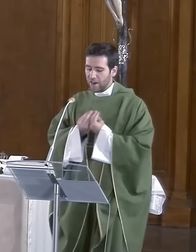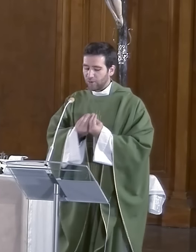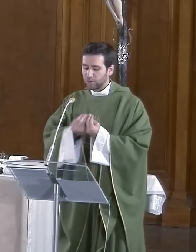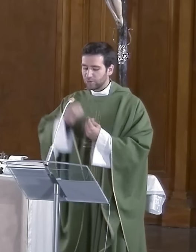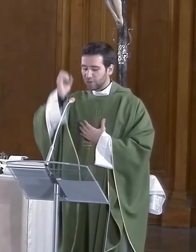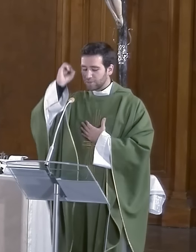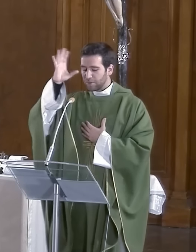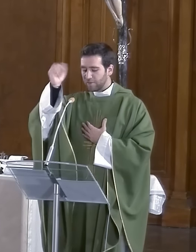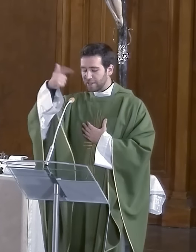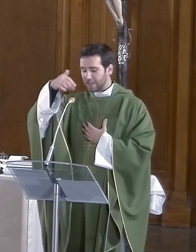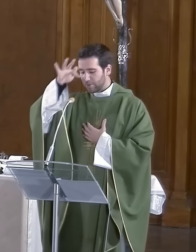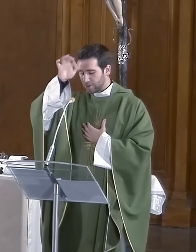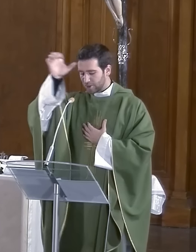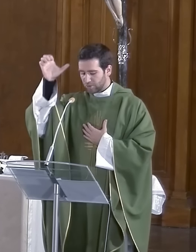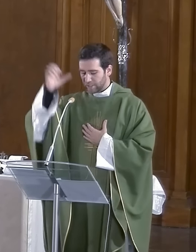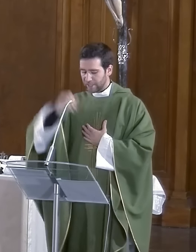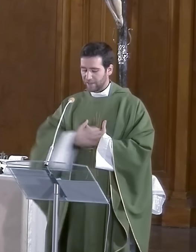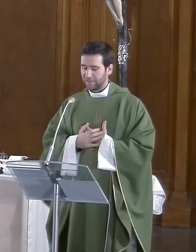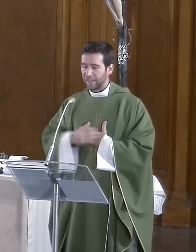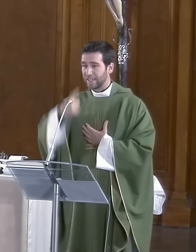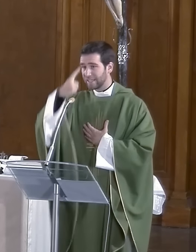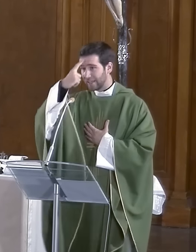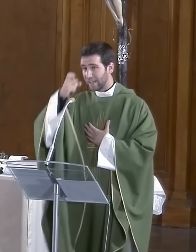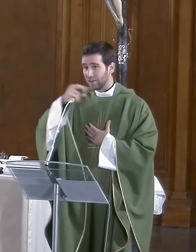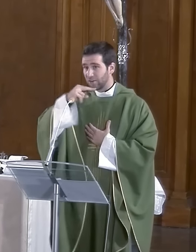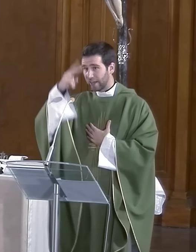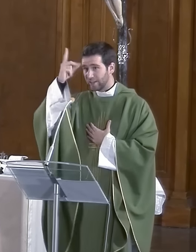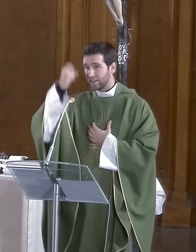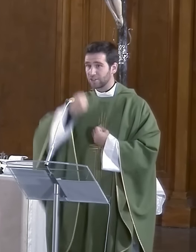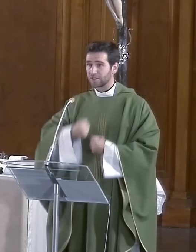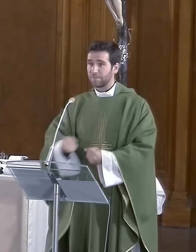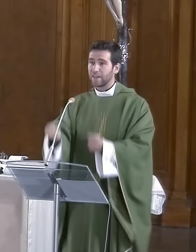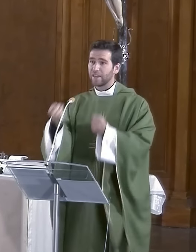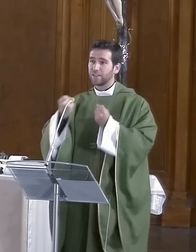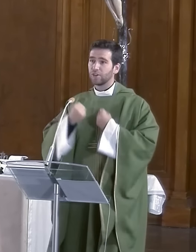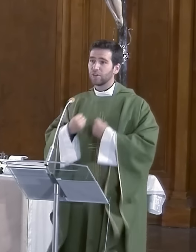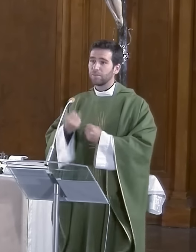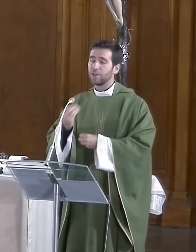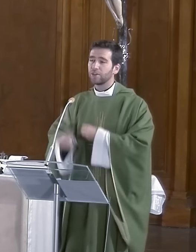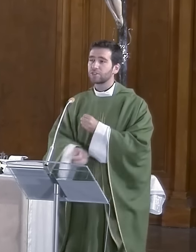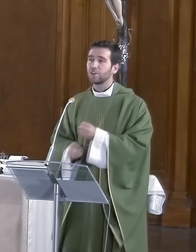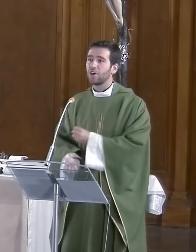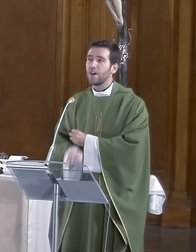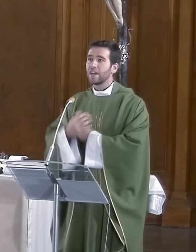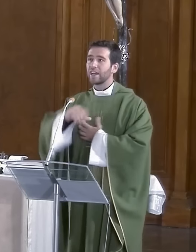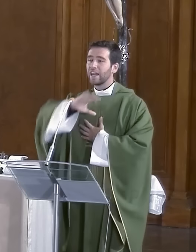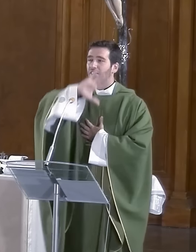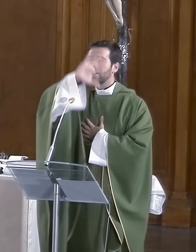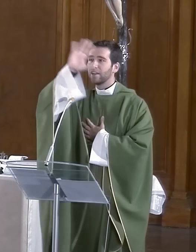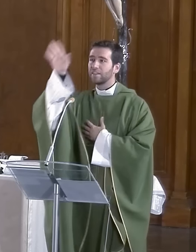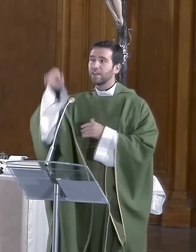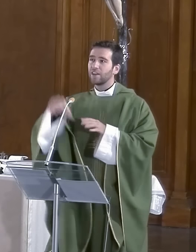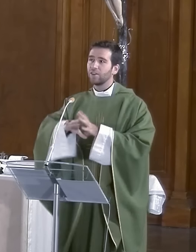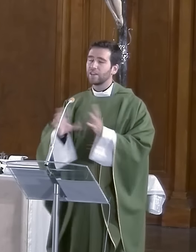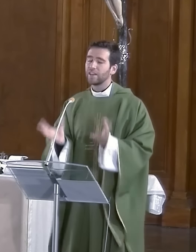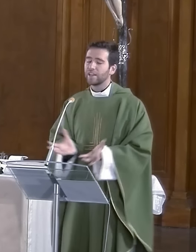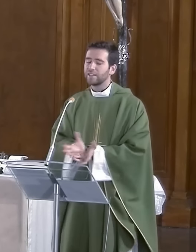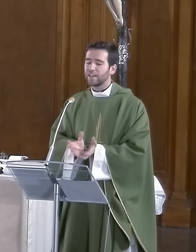Y ahora juntos profesamos nuestra fe. Creo en Dios Padre Todopoderoso, Creador del